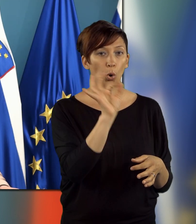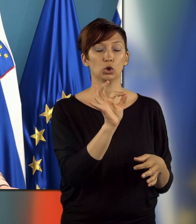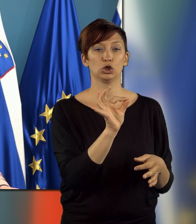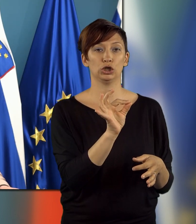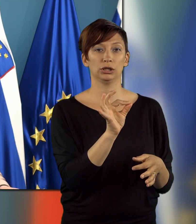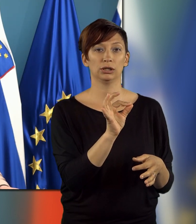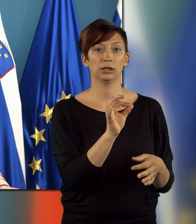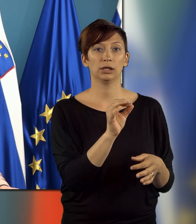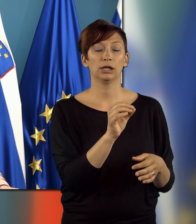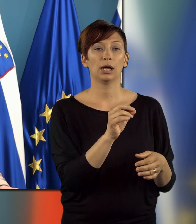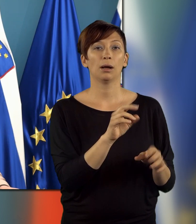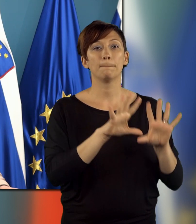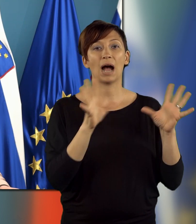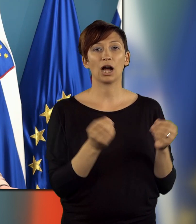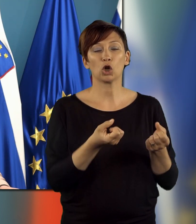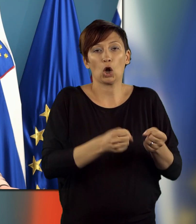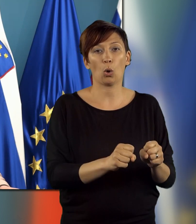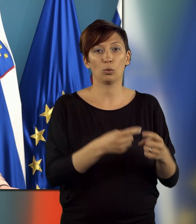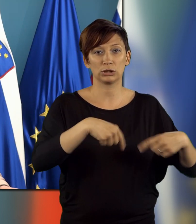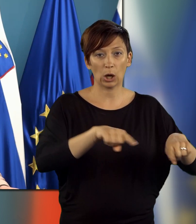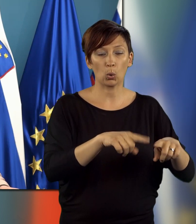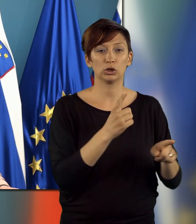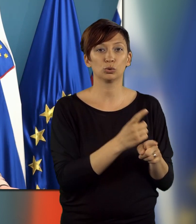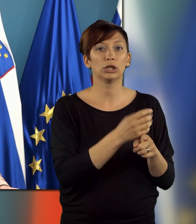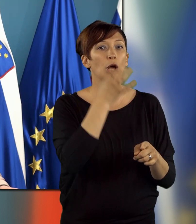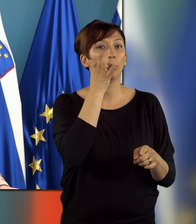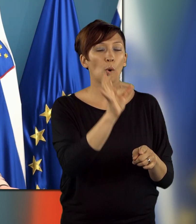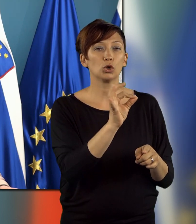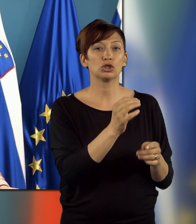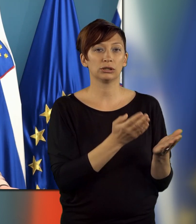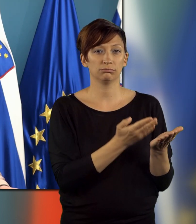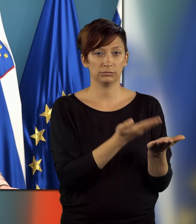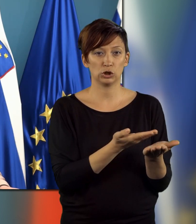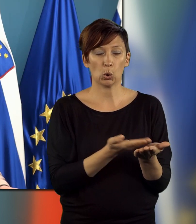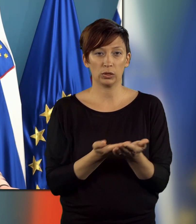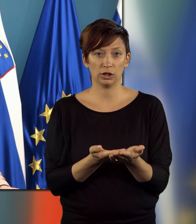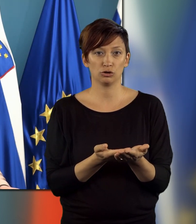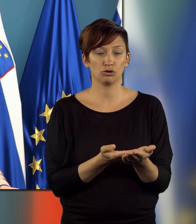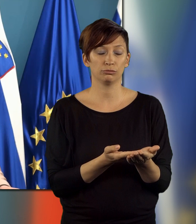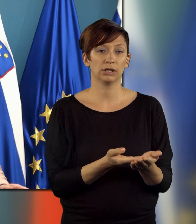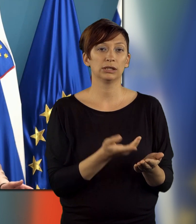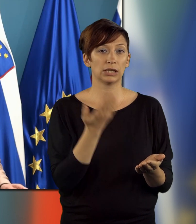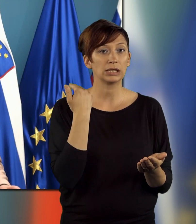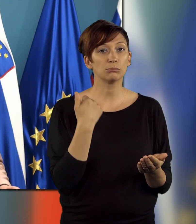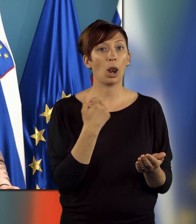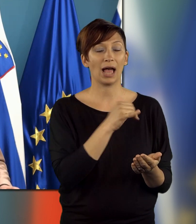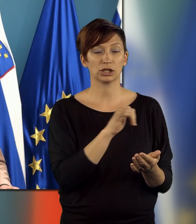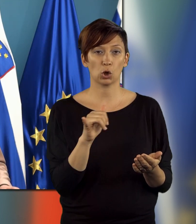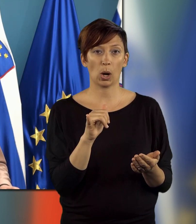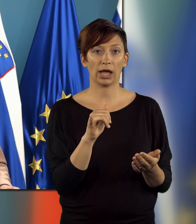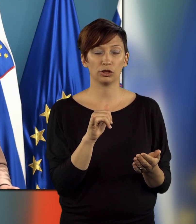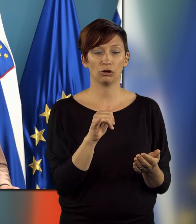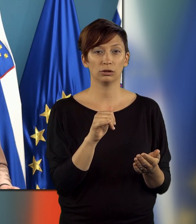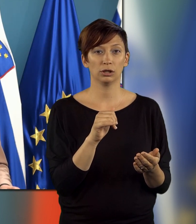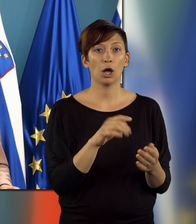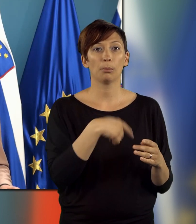boljših makroekonomskih okoliščin in pa boljših izhodišč, saj smo lansko